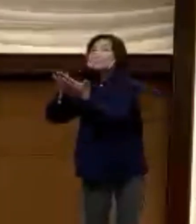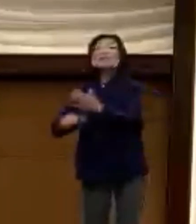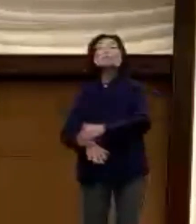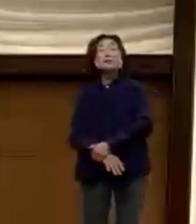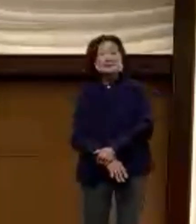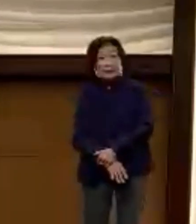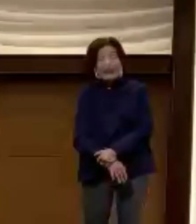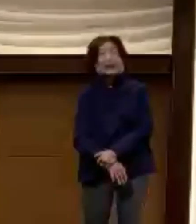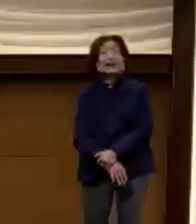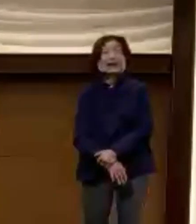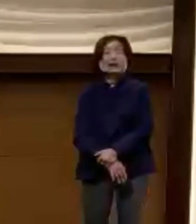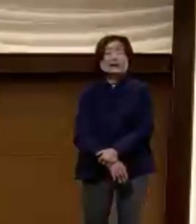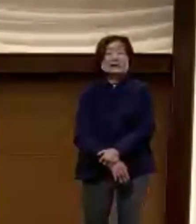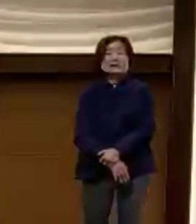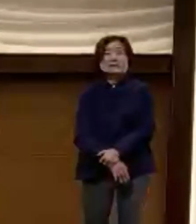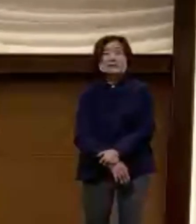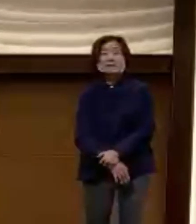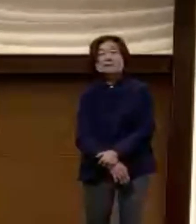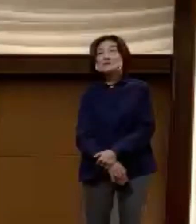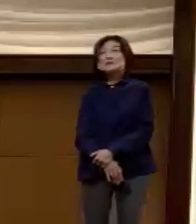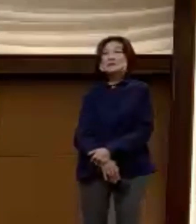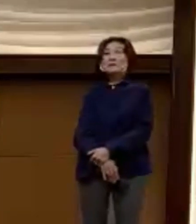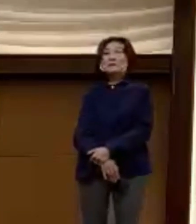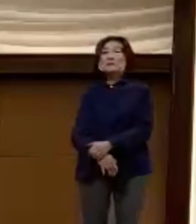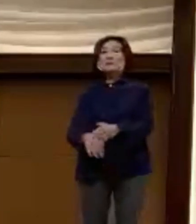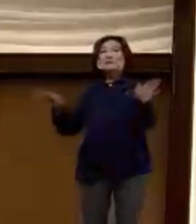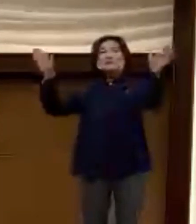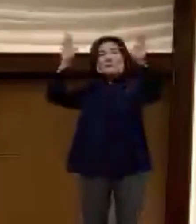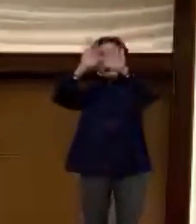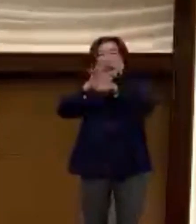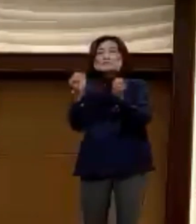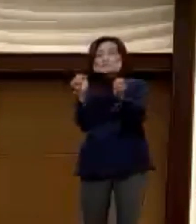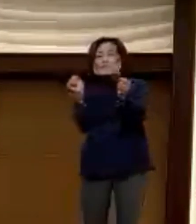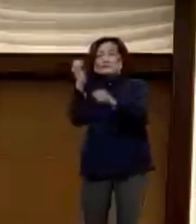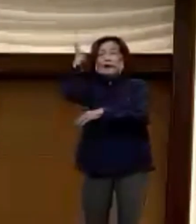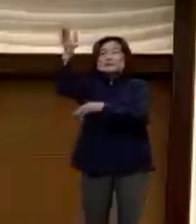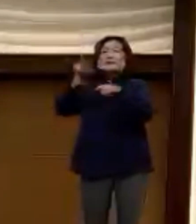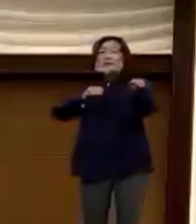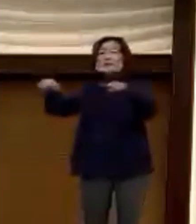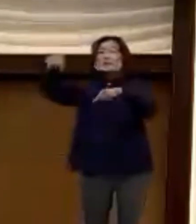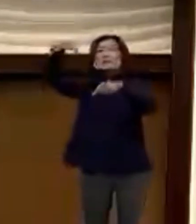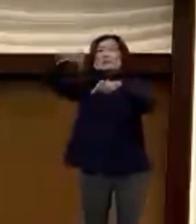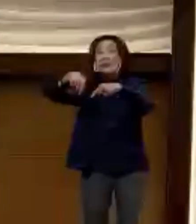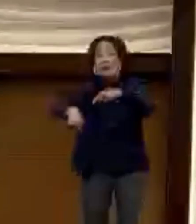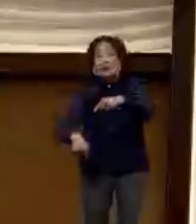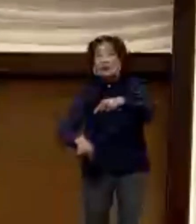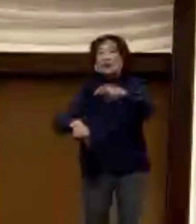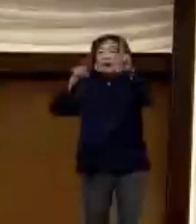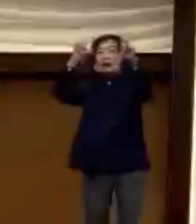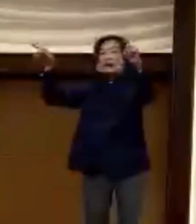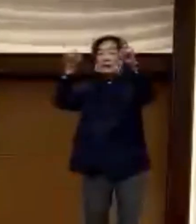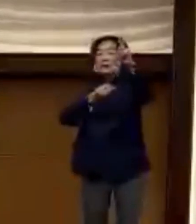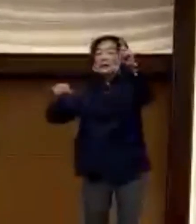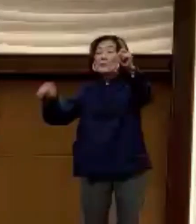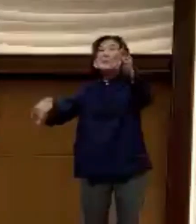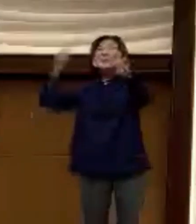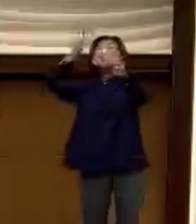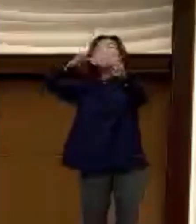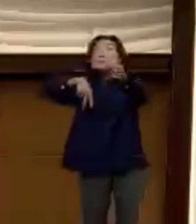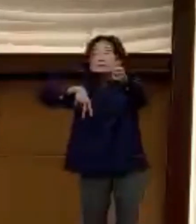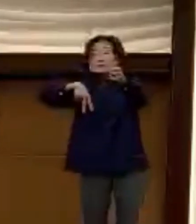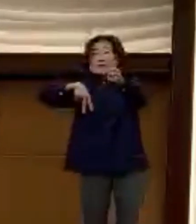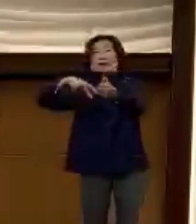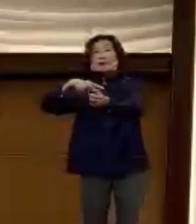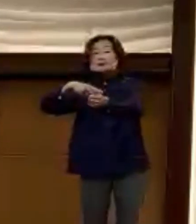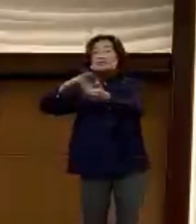で、私は暗く冷たい政治、その中で自分が公認をして自分の仲間